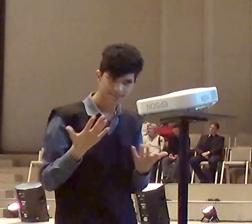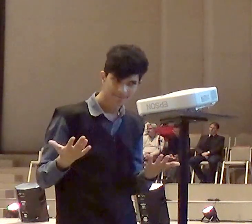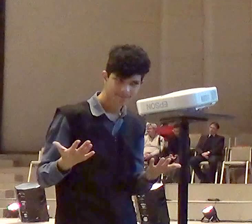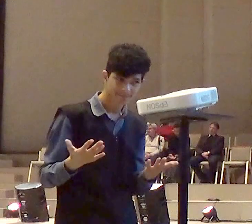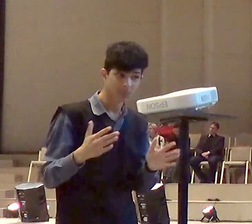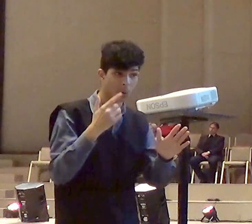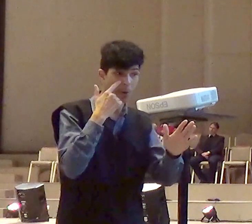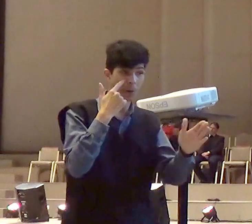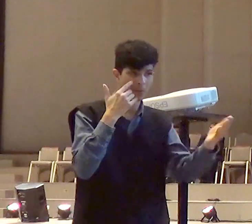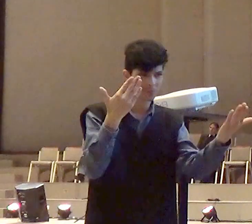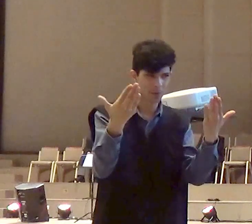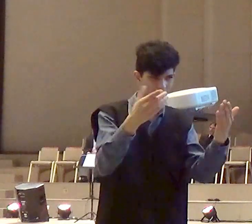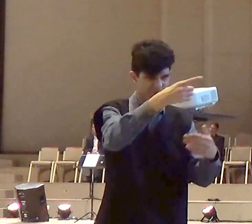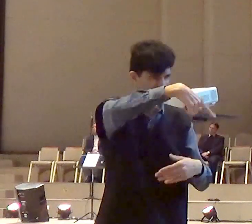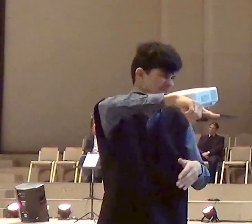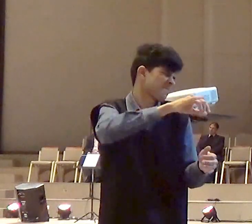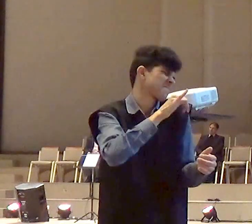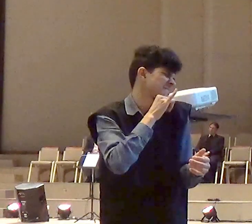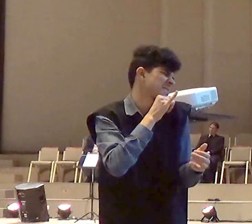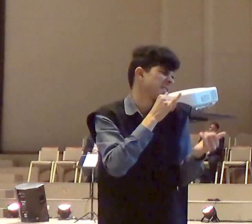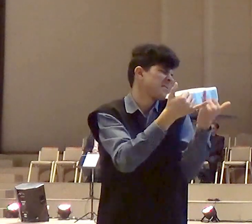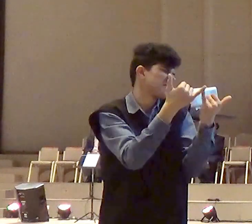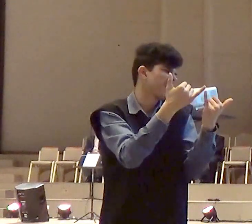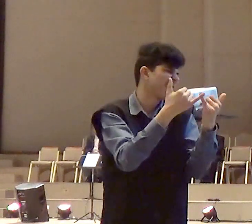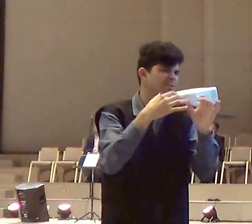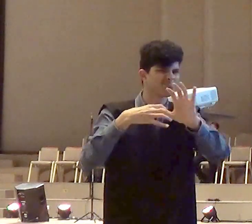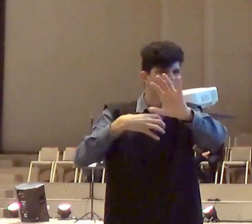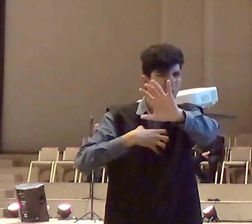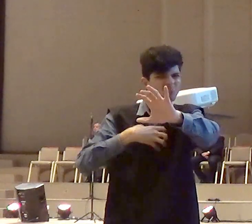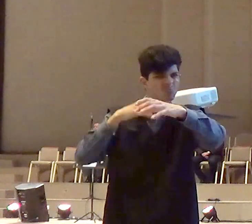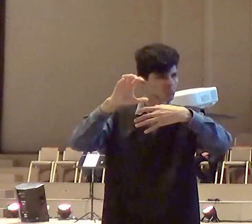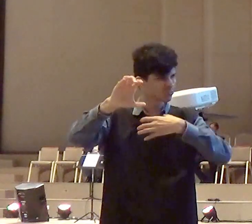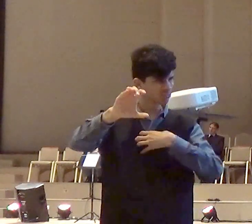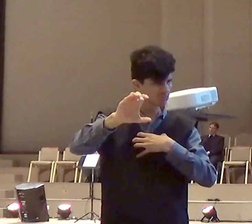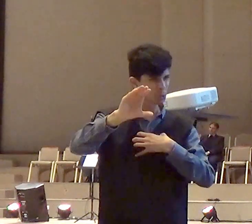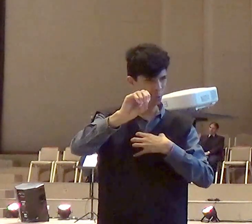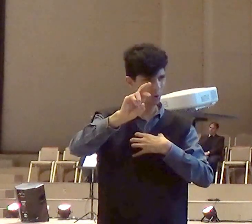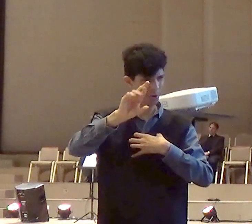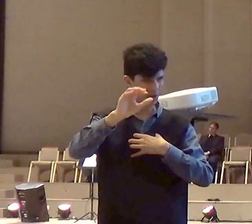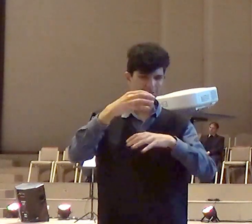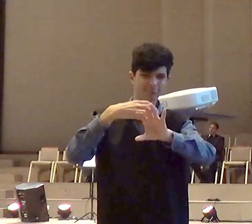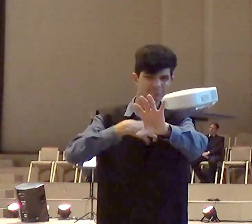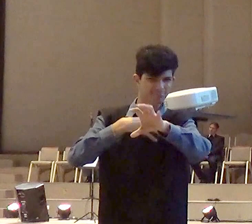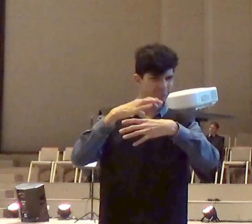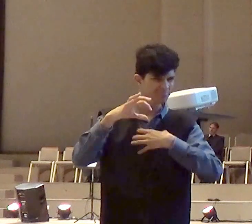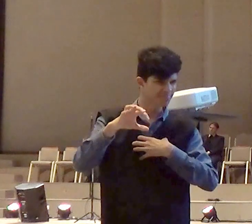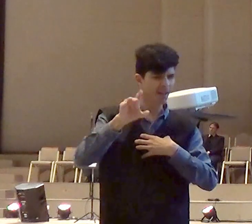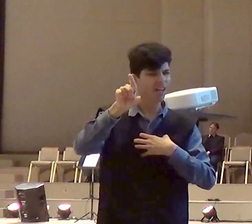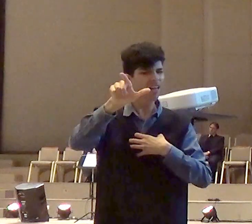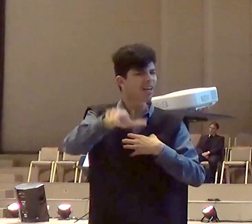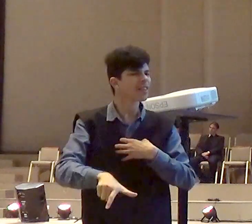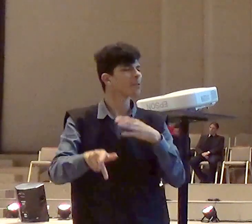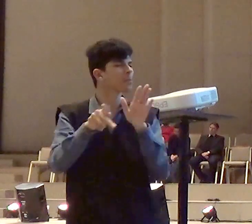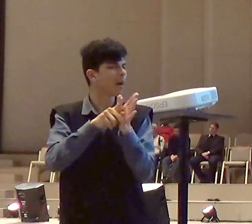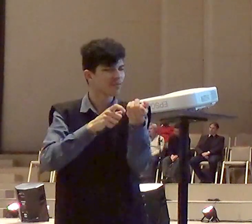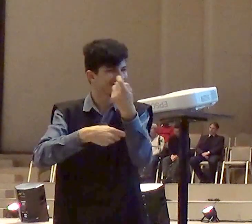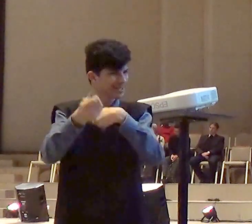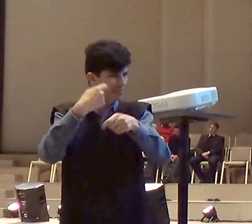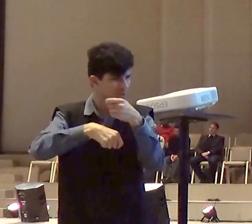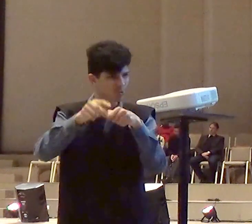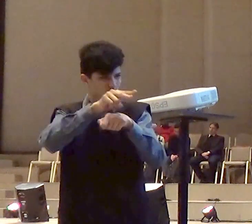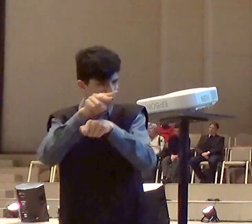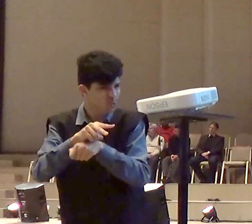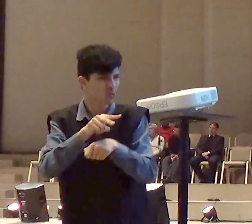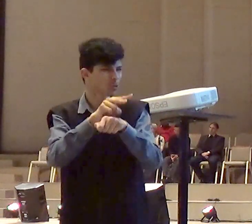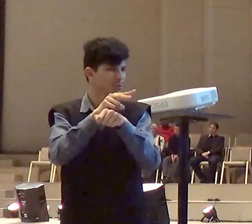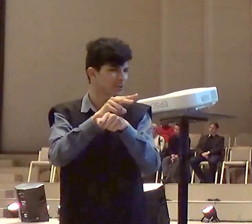se você é um administrador se eu sou um administrador e eu tenho uma meta a meta é chegar na Terra Prometida que que eu